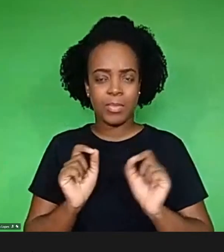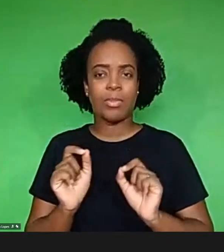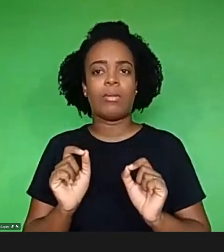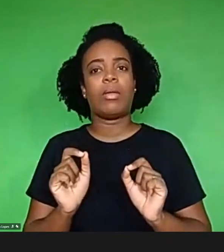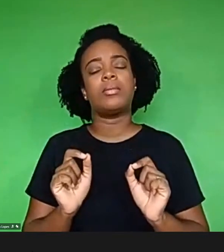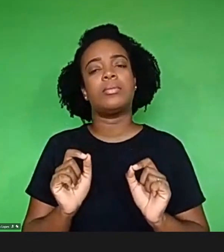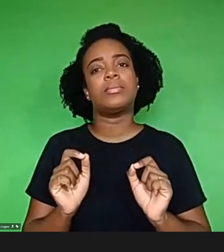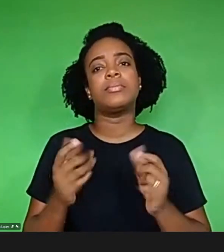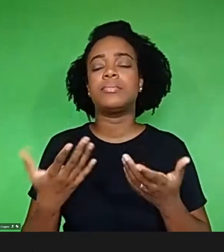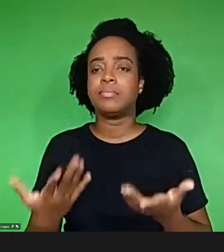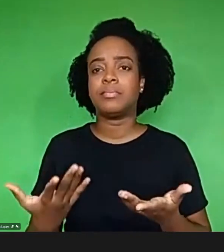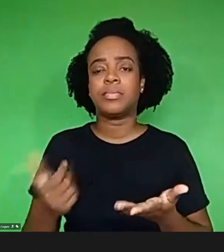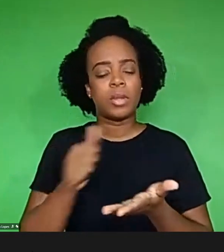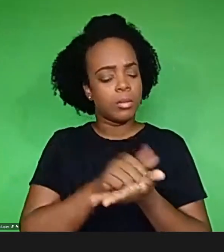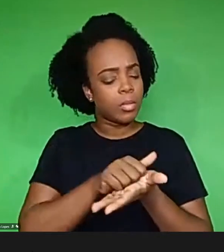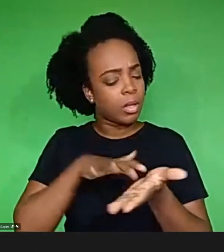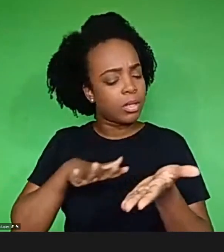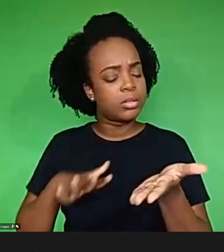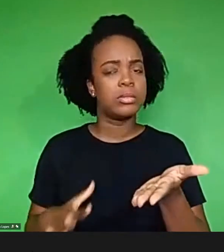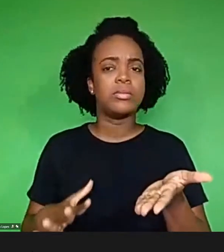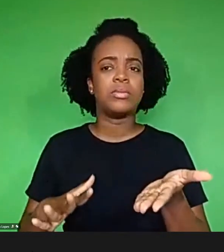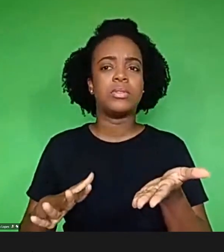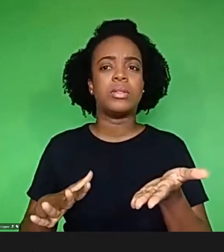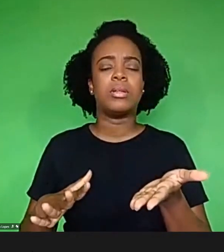dessas atividades